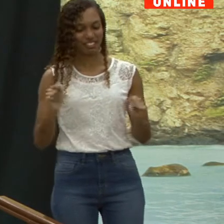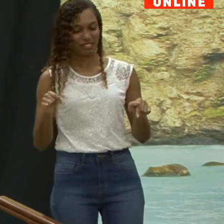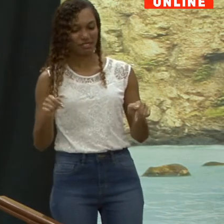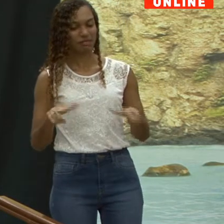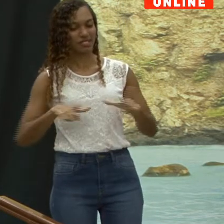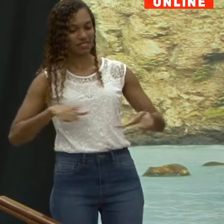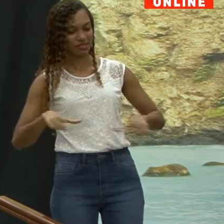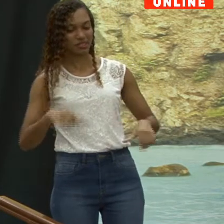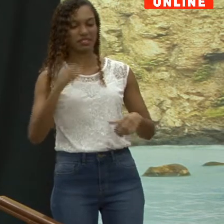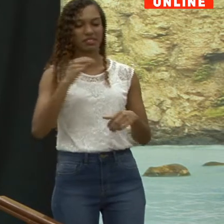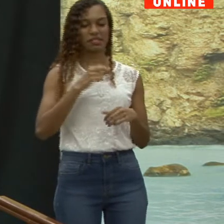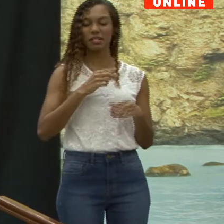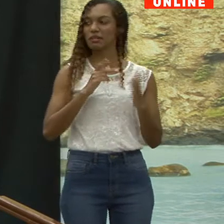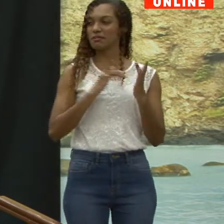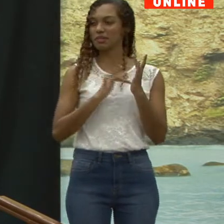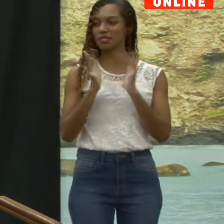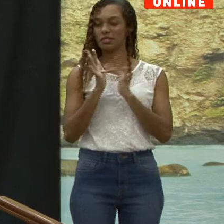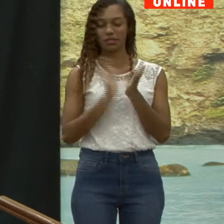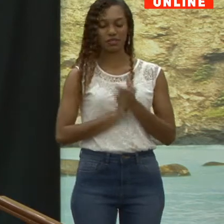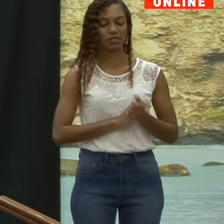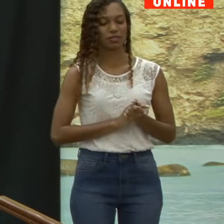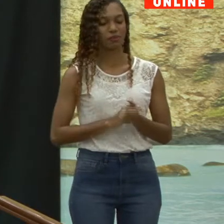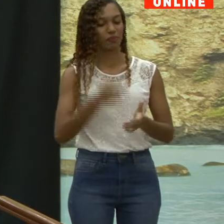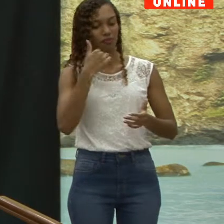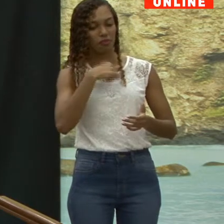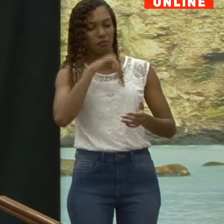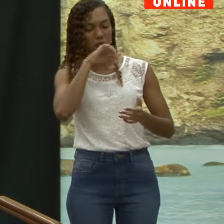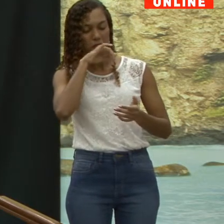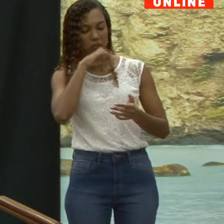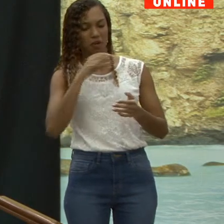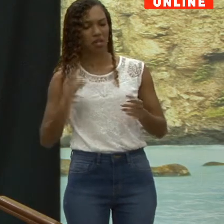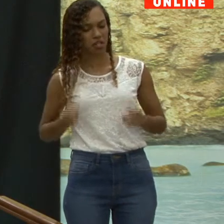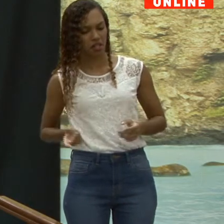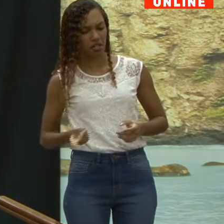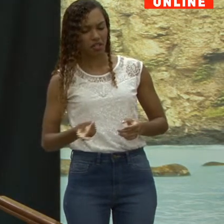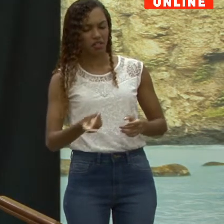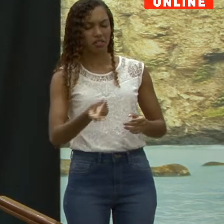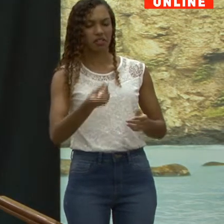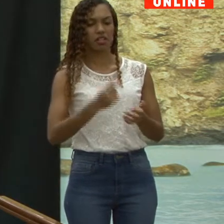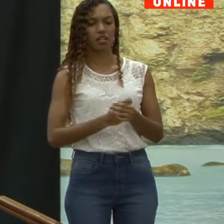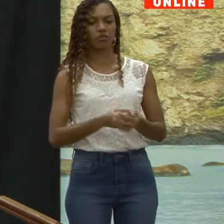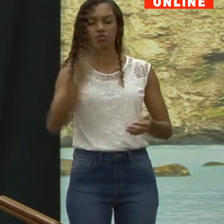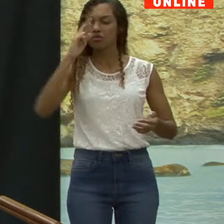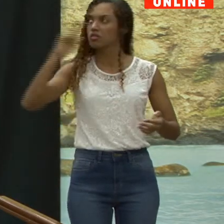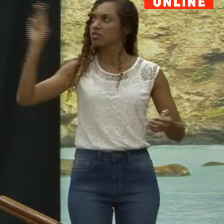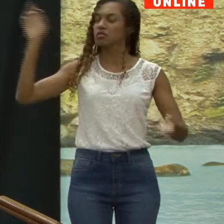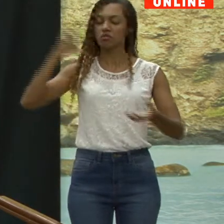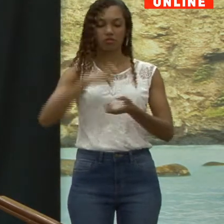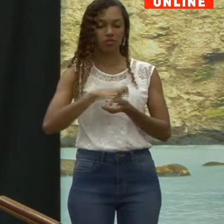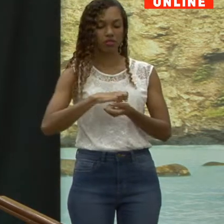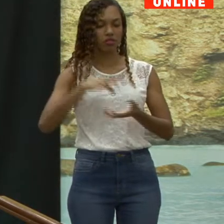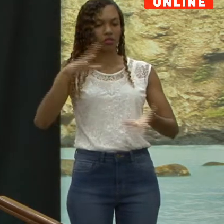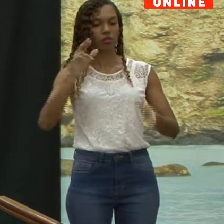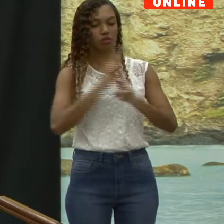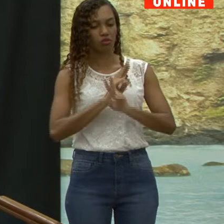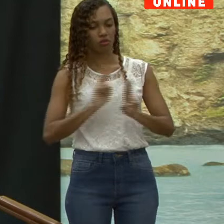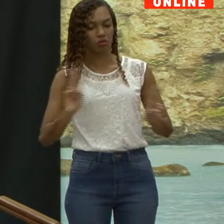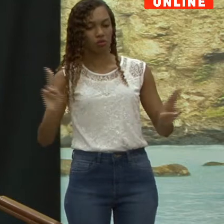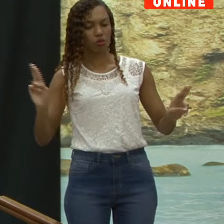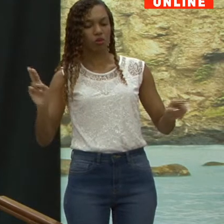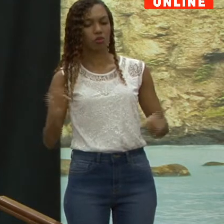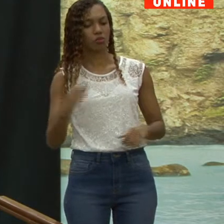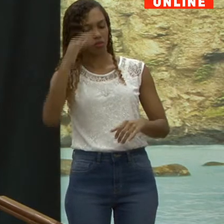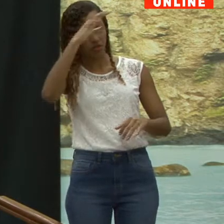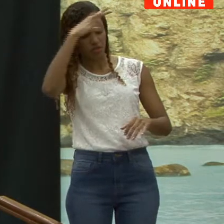para Jesus. Pai eterno, Senhor da glória, em um nome precioso, em um nome santo, em um nome